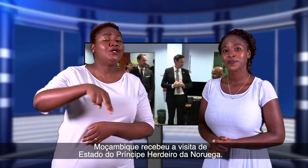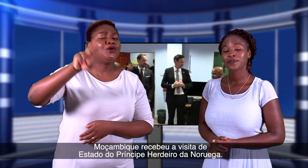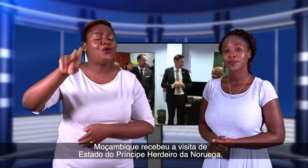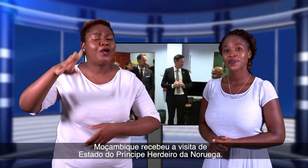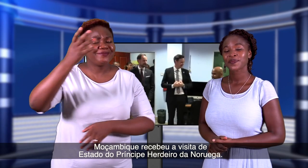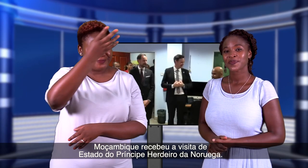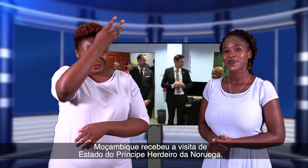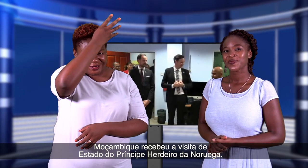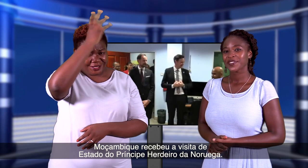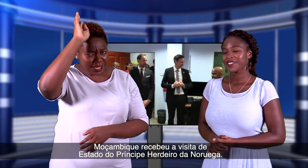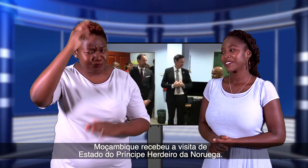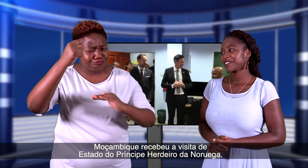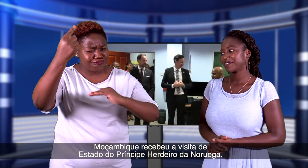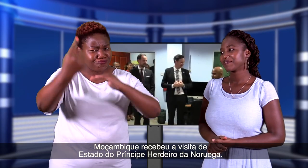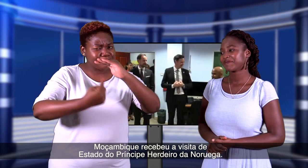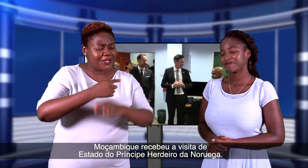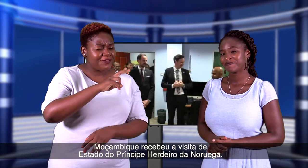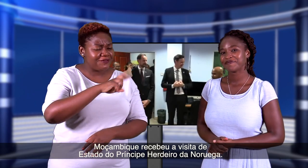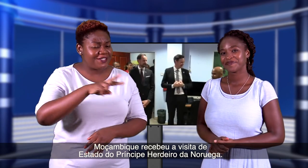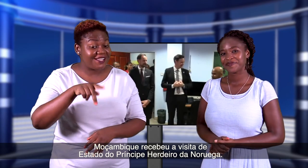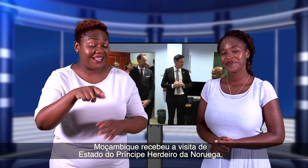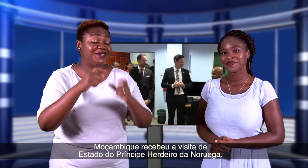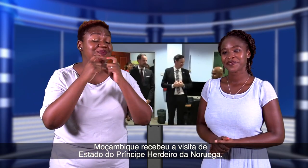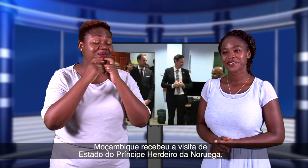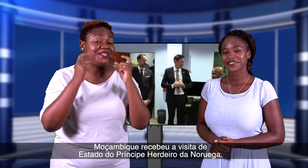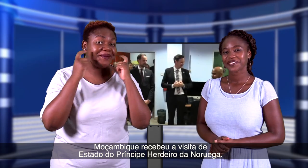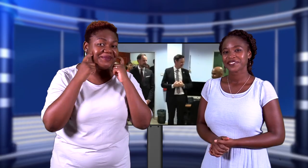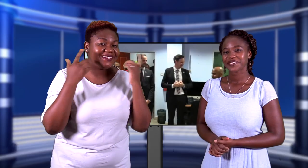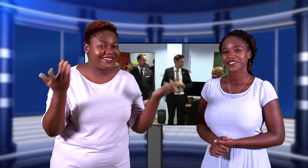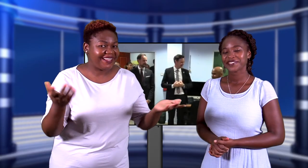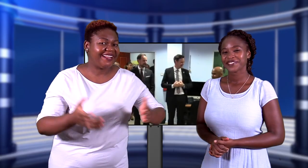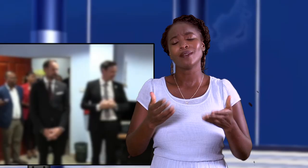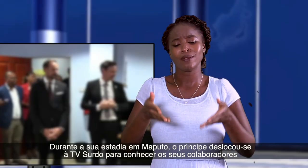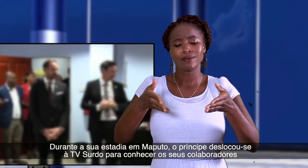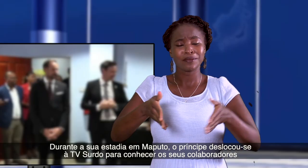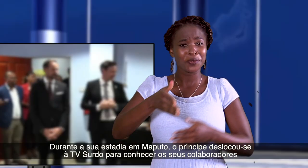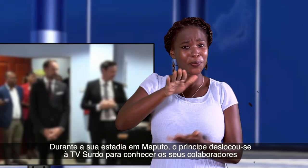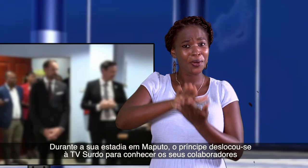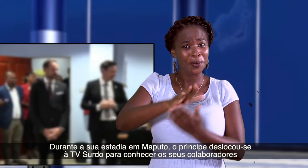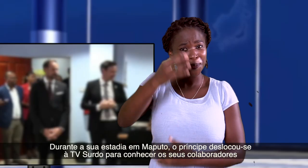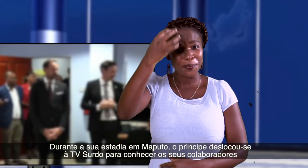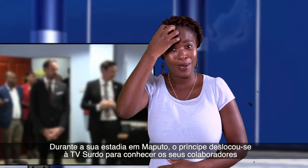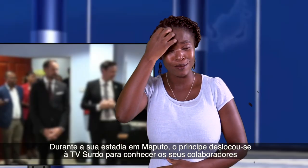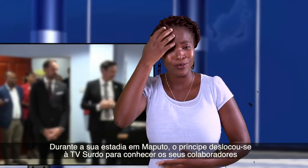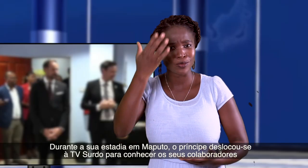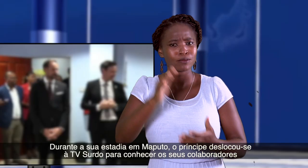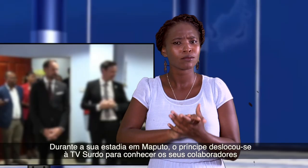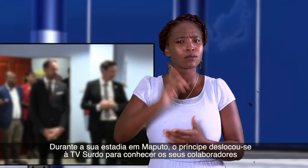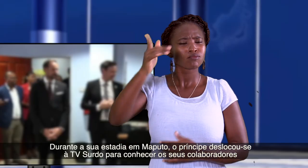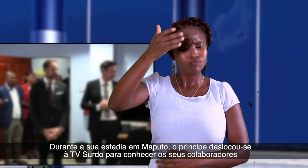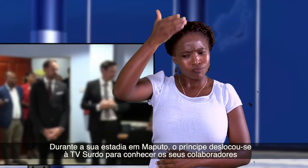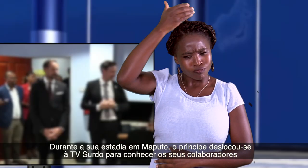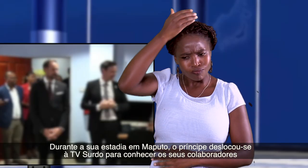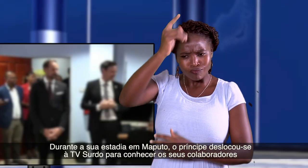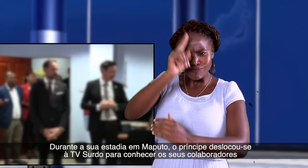Moçambique recebeu a visita de estado do príncipe herdeiro da Noruega. Durante a sua estadia em Maputo,